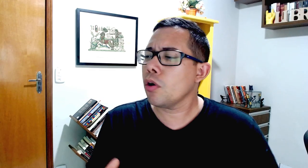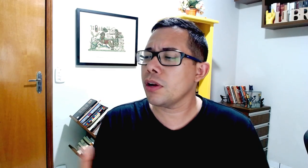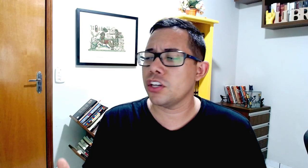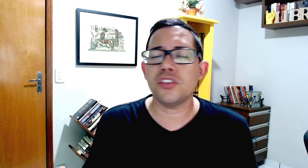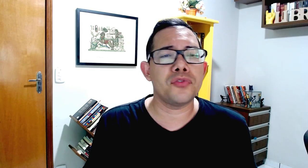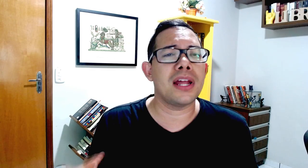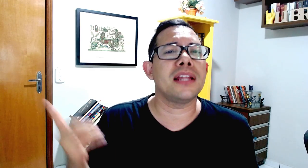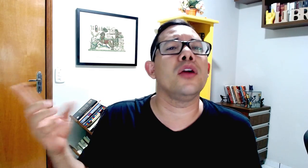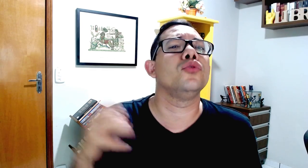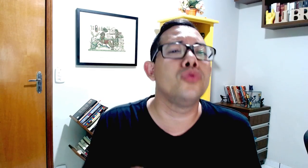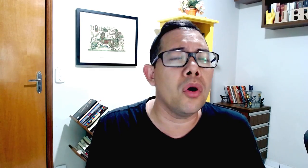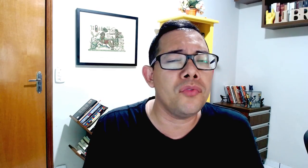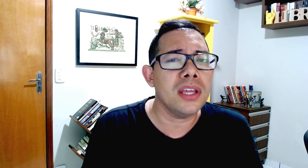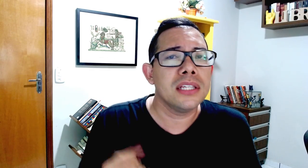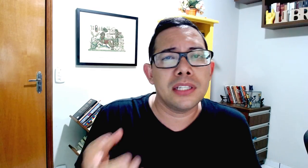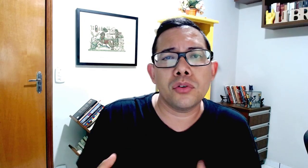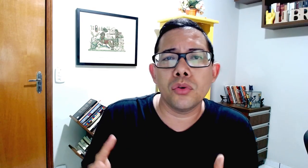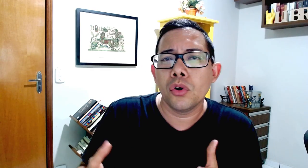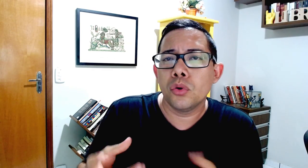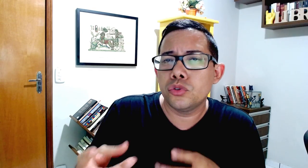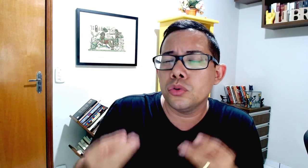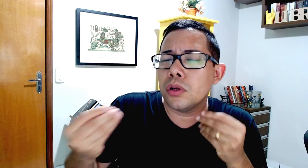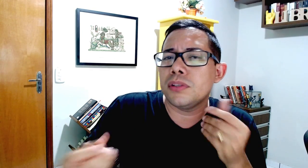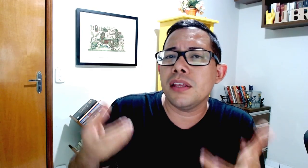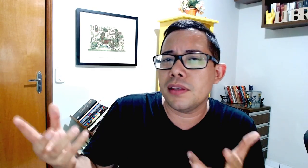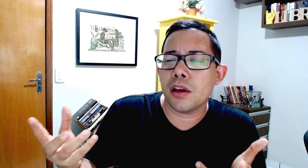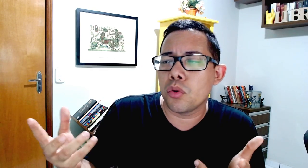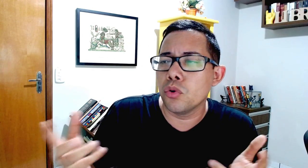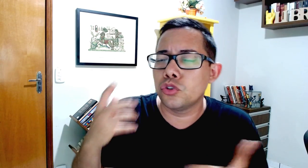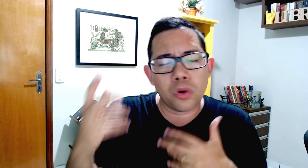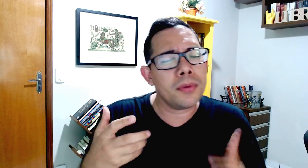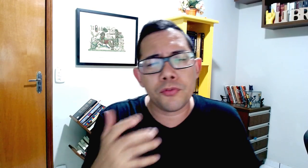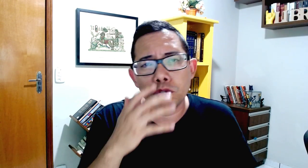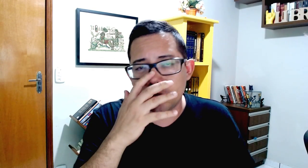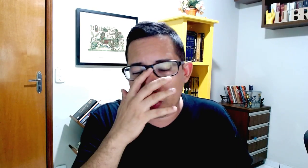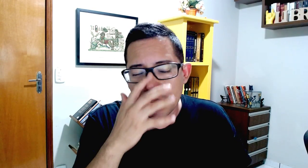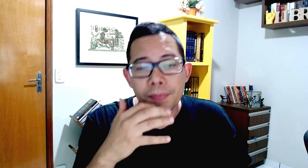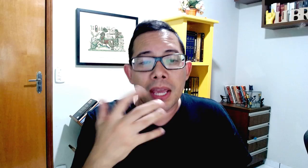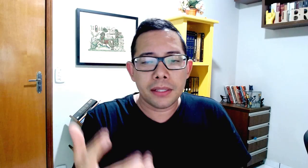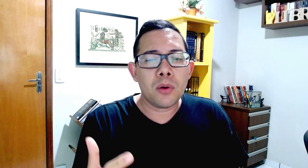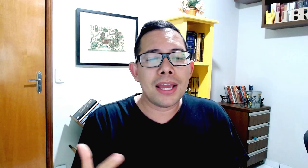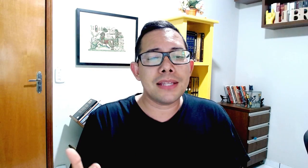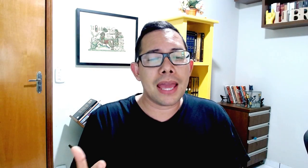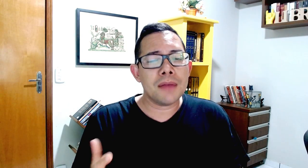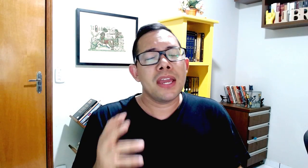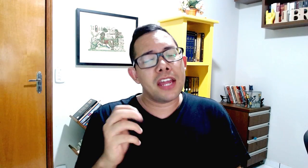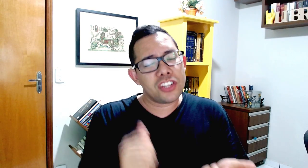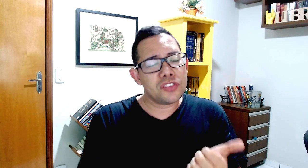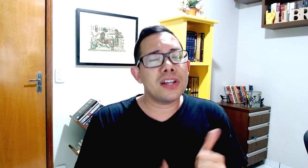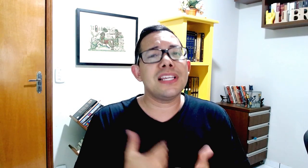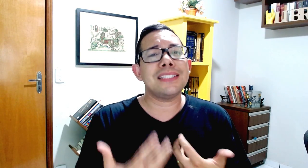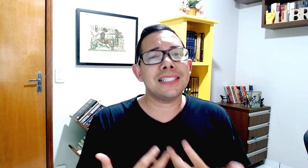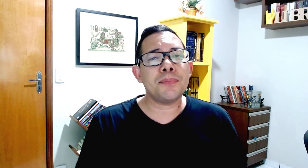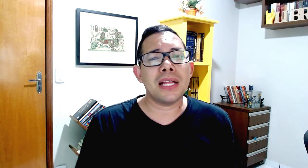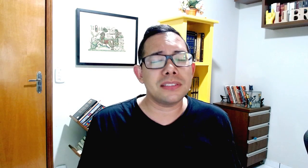Então como a gente fala de Eu soube sendo que o não tem esse recurso como que funciona então A ideia é gente fazer essa adaptação